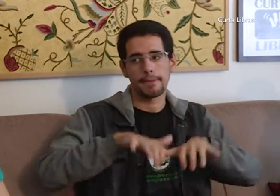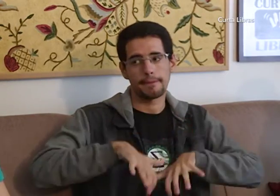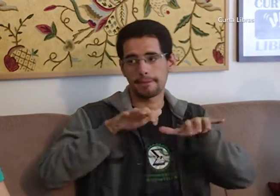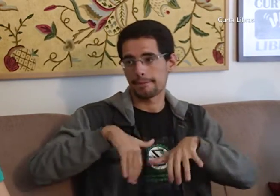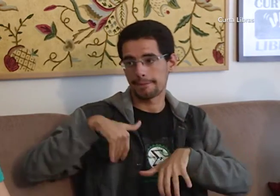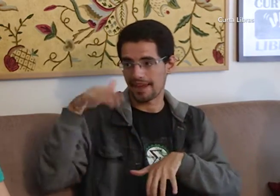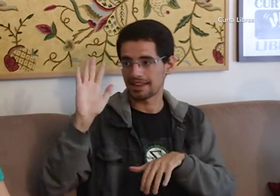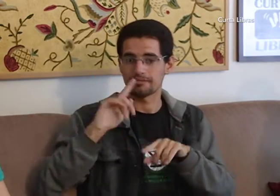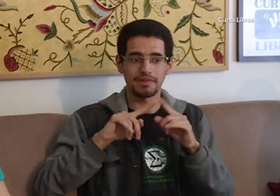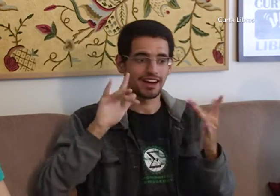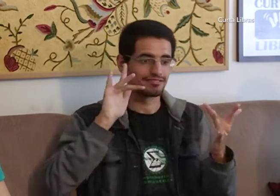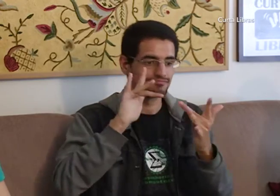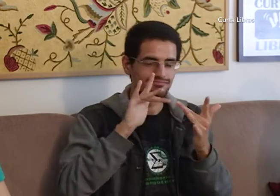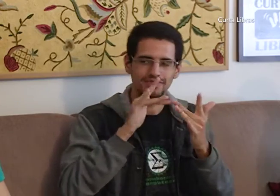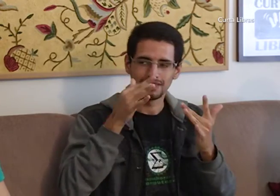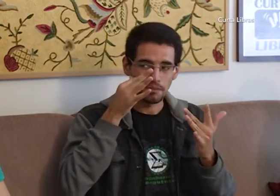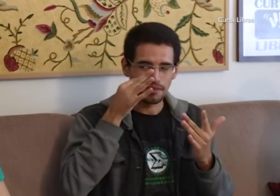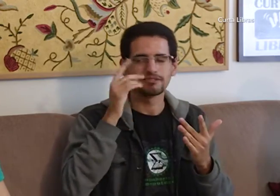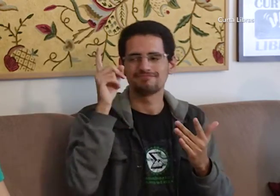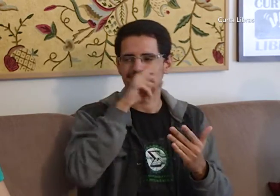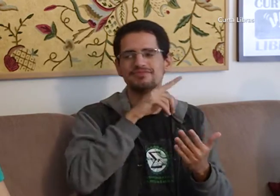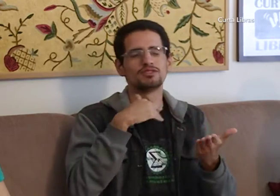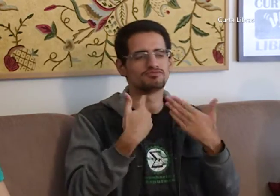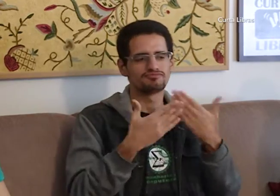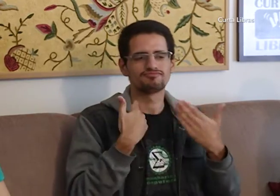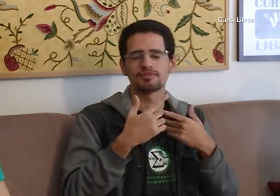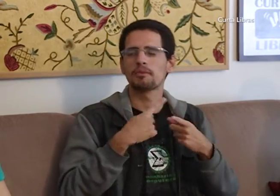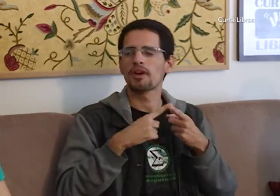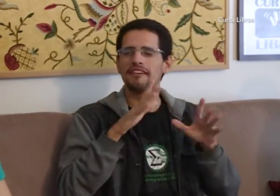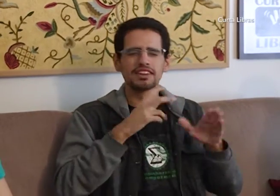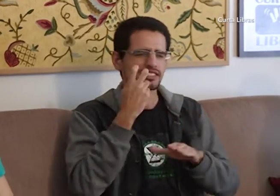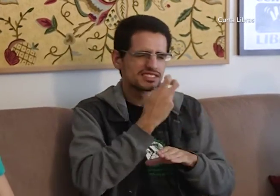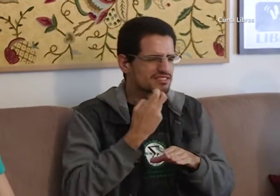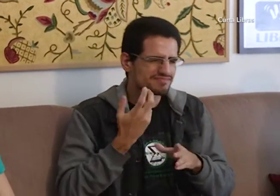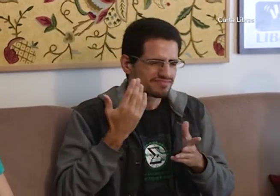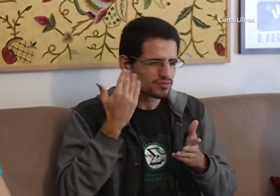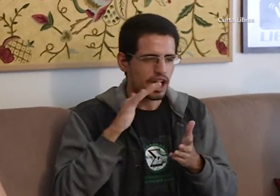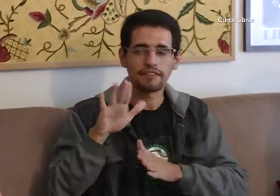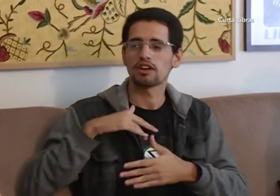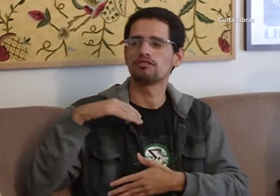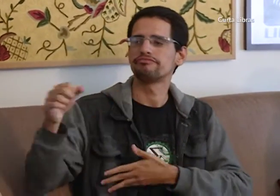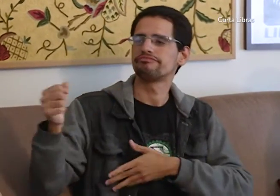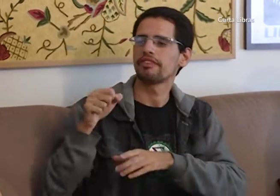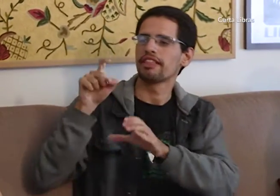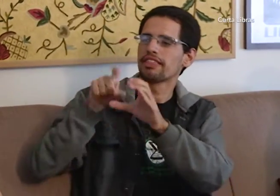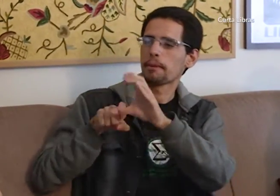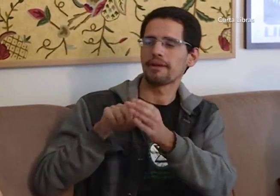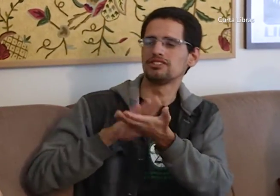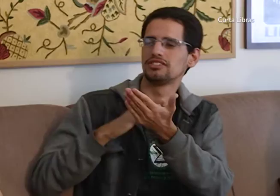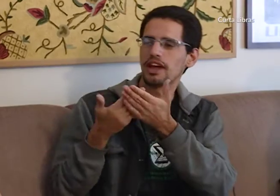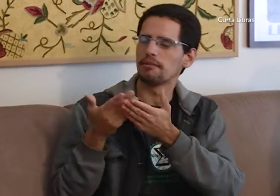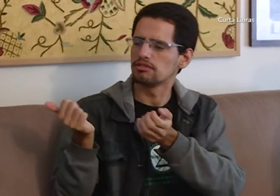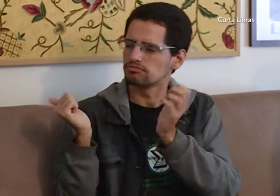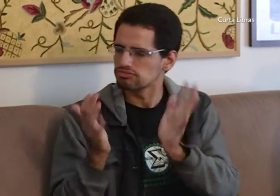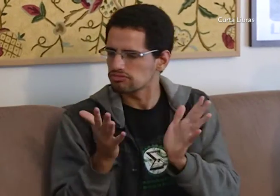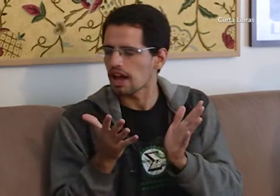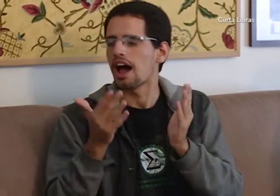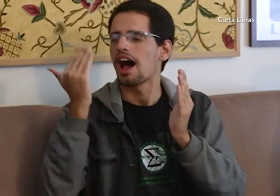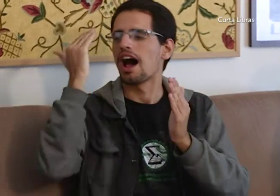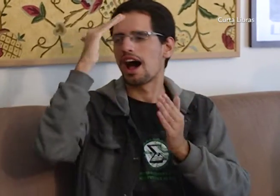é mais complicado porque às vezes o colega está usando a oralização e eu dependo do intérprete para me comunicar. Porque a